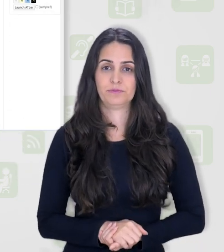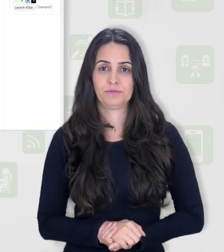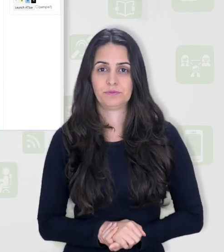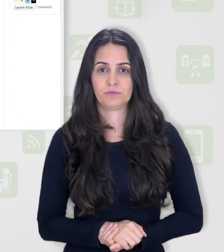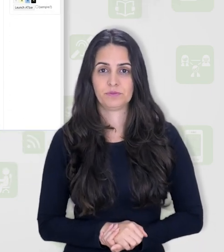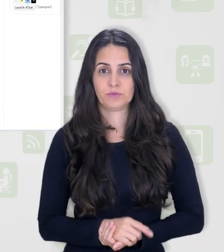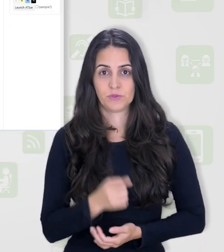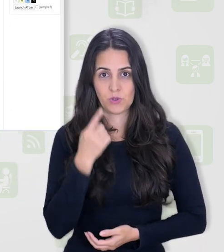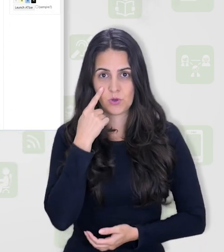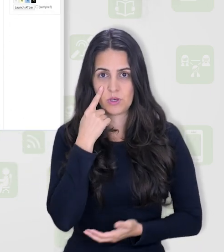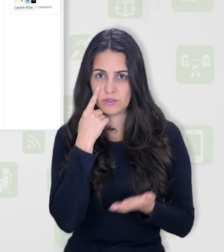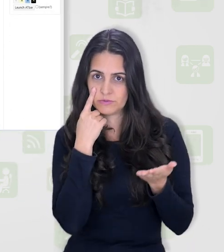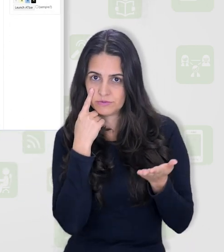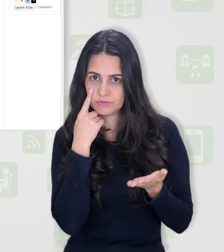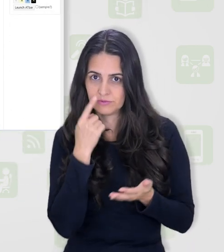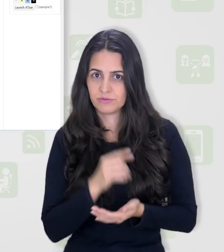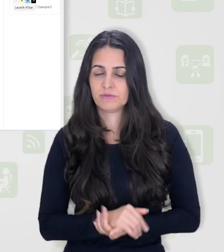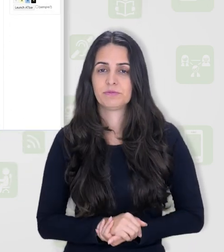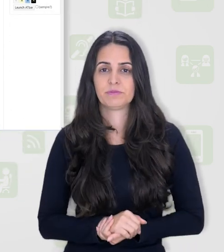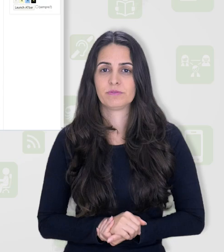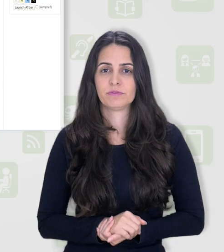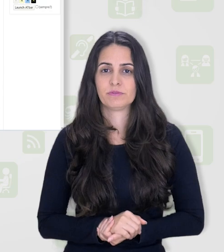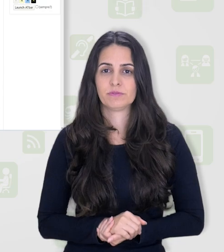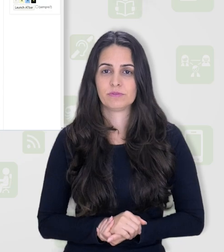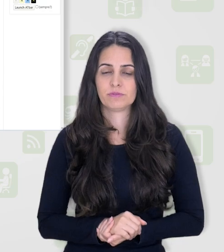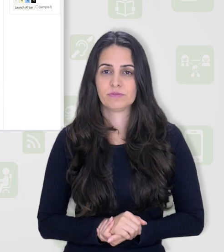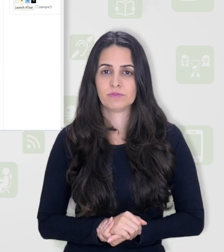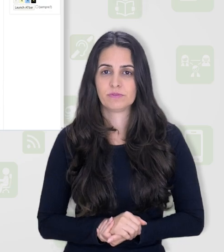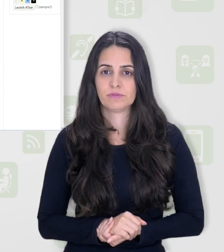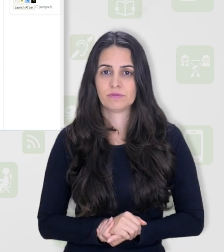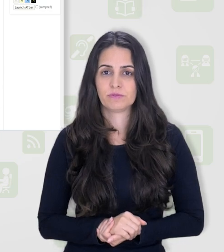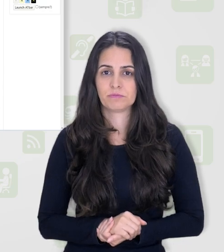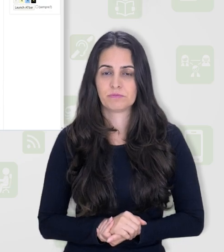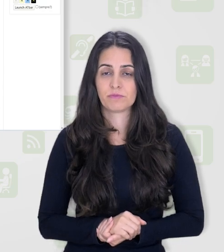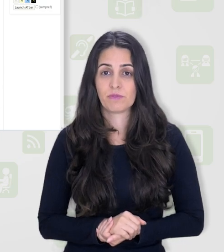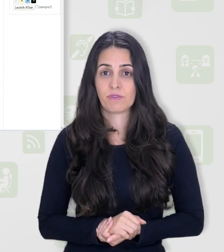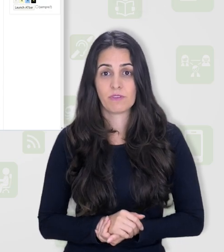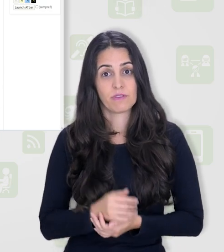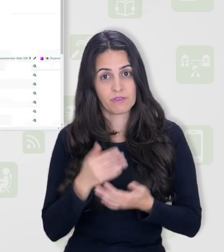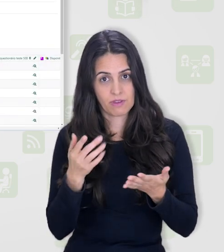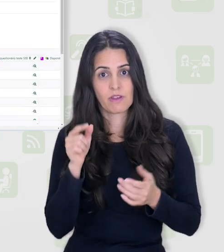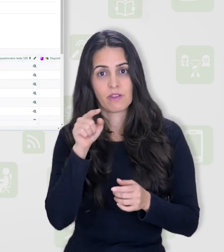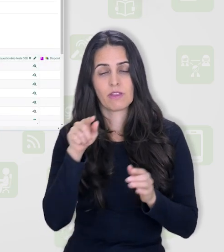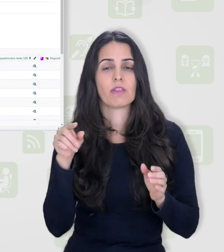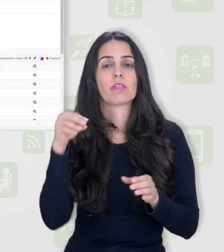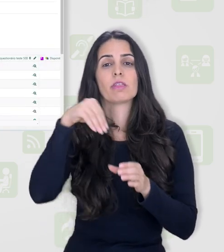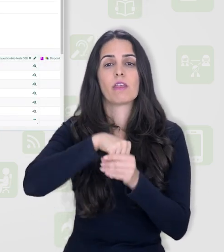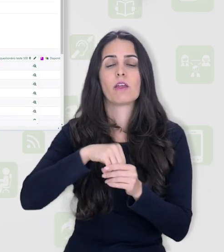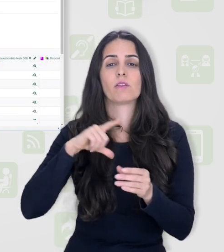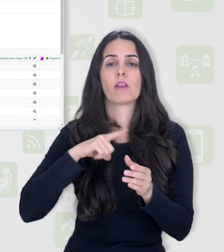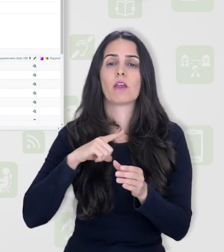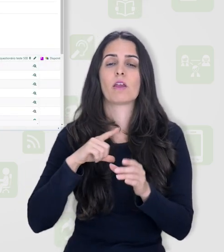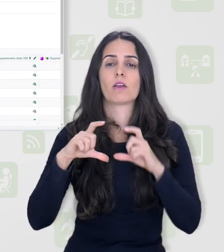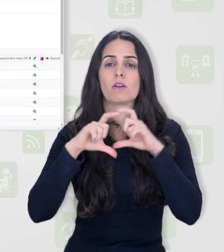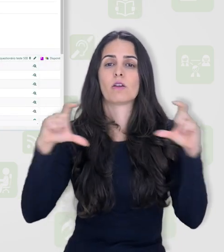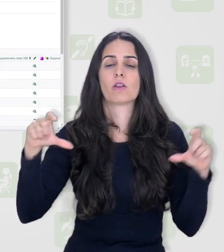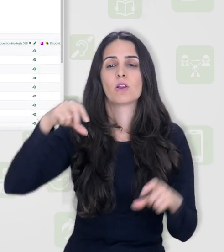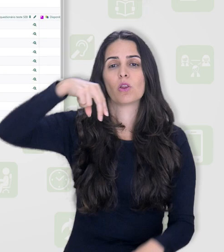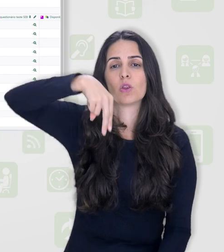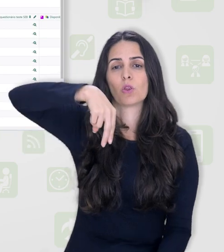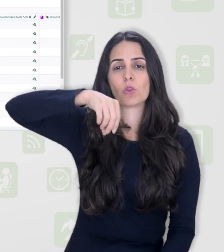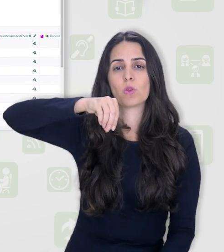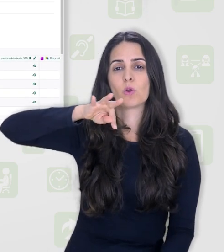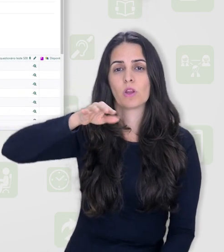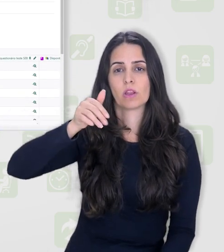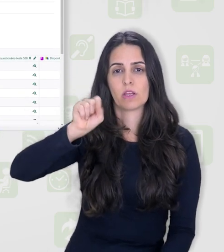lateral esse bloco suspenso aqui na esquerda vir aqui no bloco notas e aí chegando